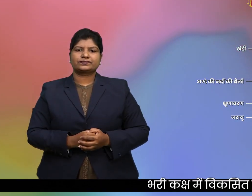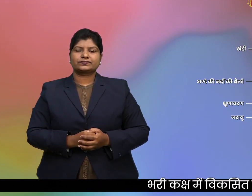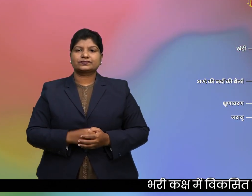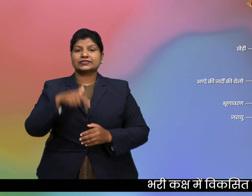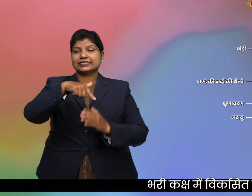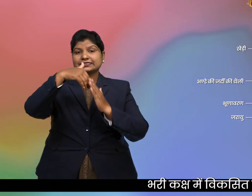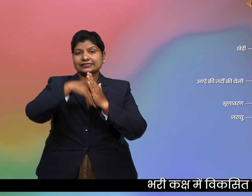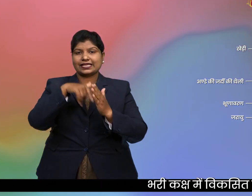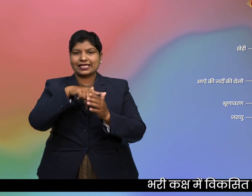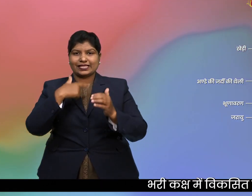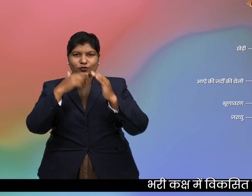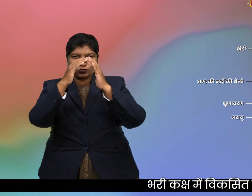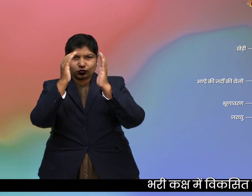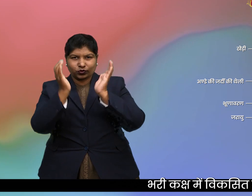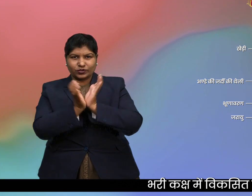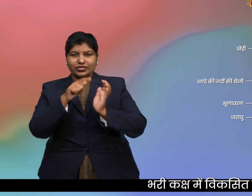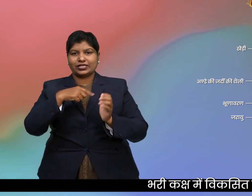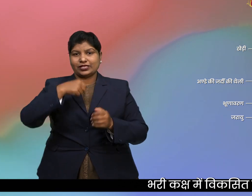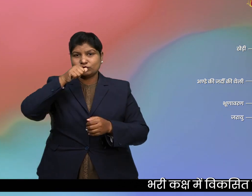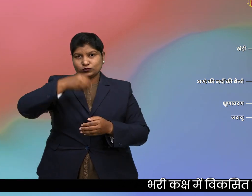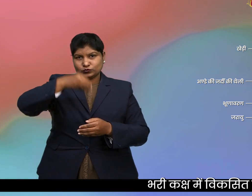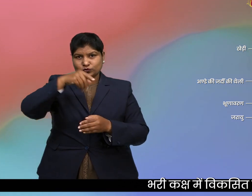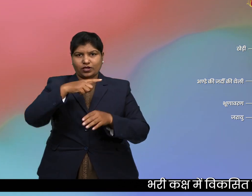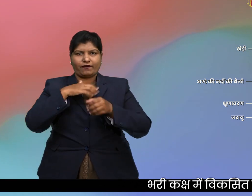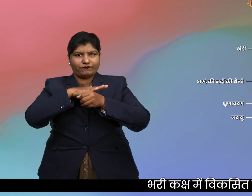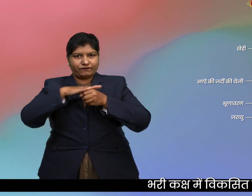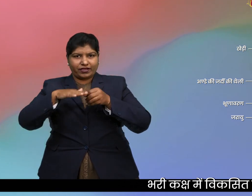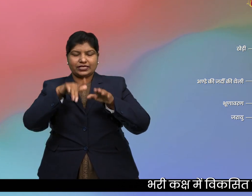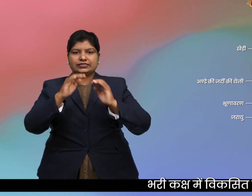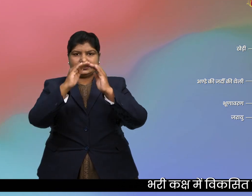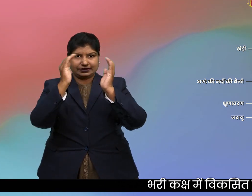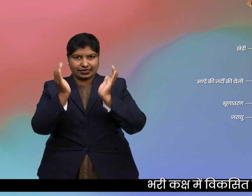भरी कक्षा में विकसित होता है